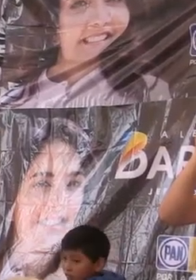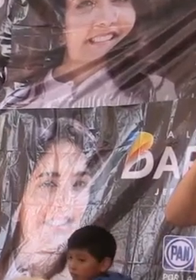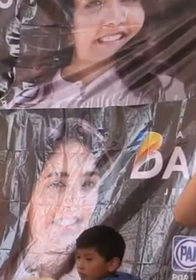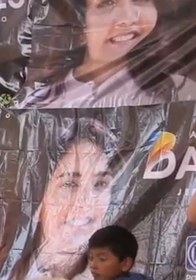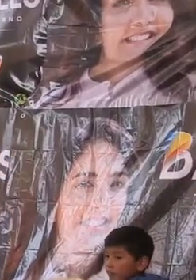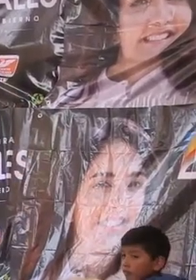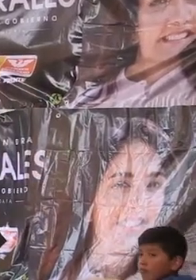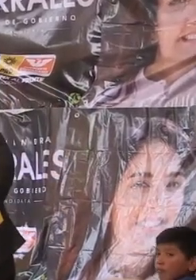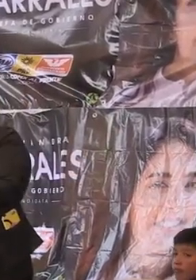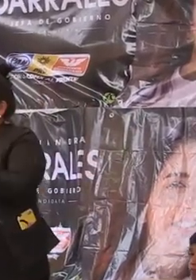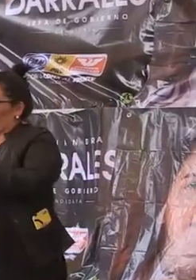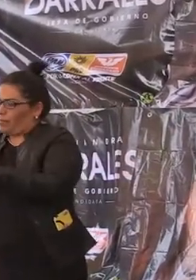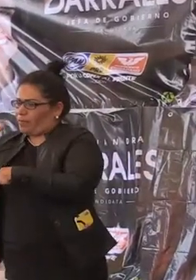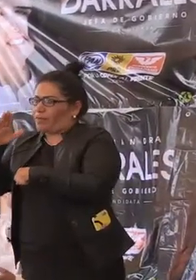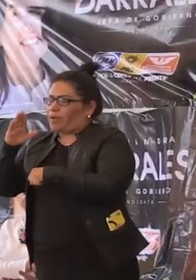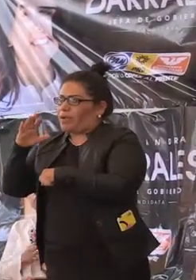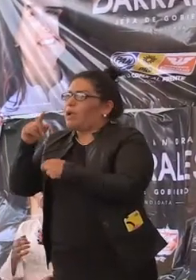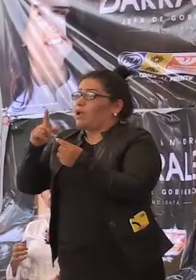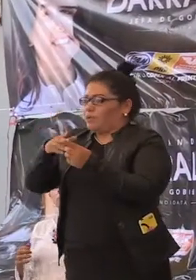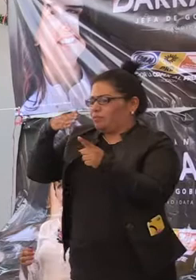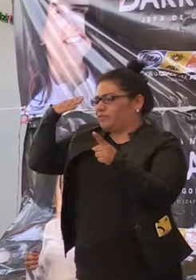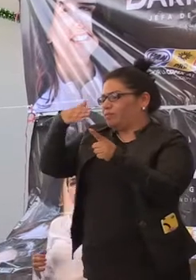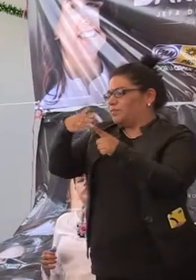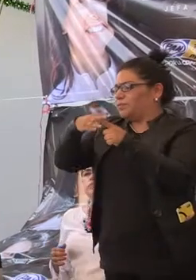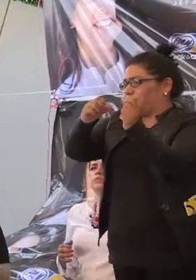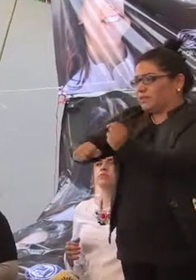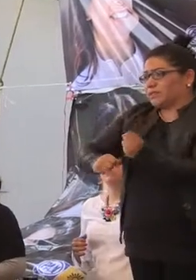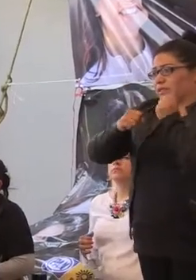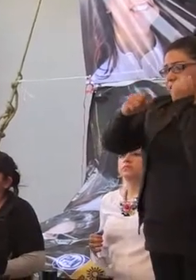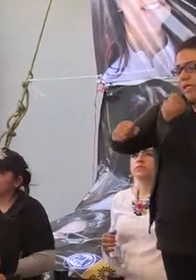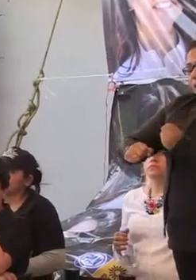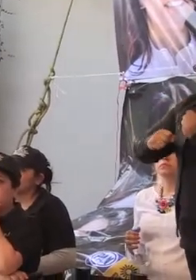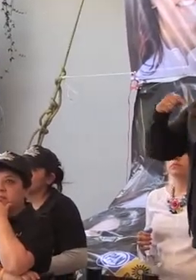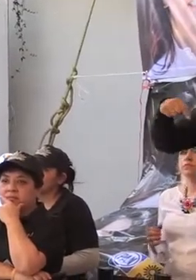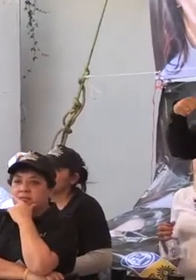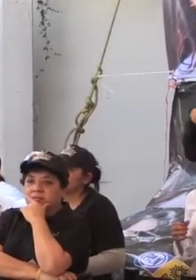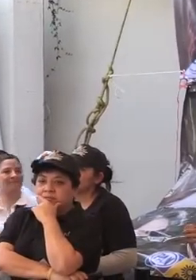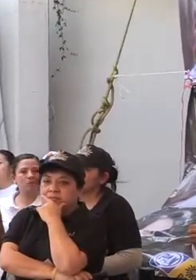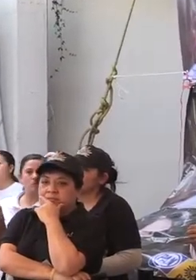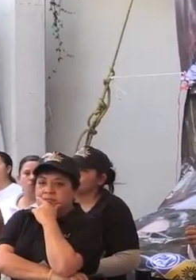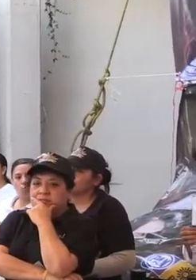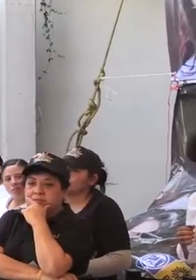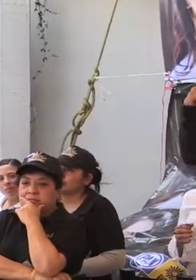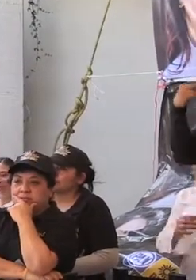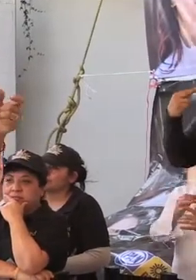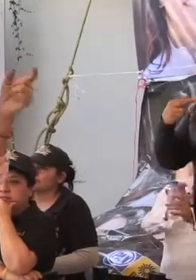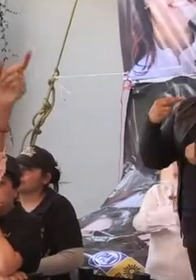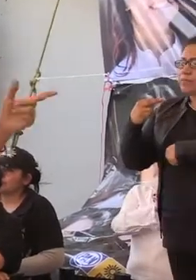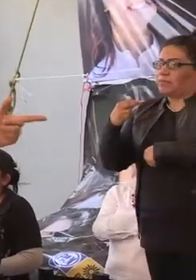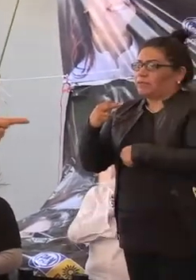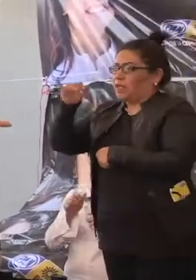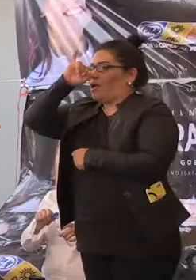los que más nos necesitan. Y aquí en Xochimilco, casualmente, otra vez, las que más nos necesitan